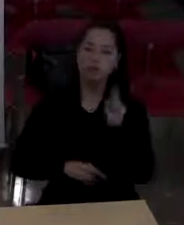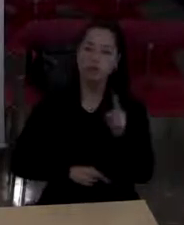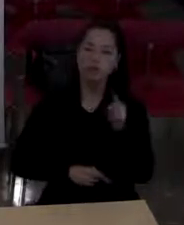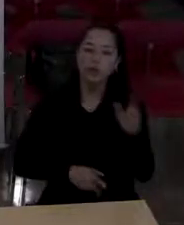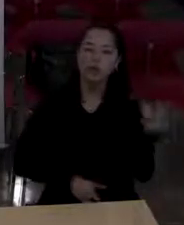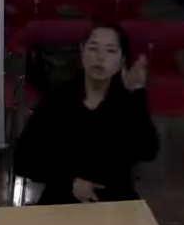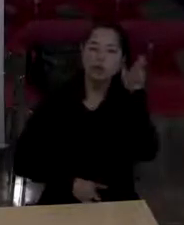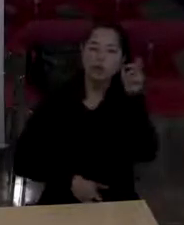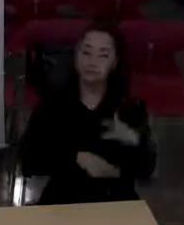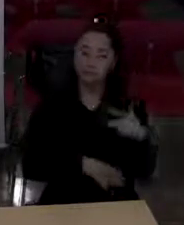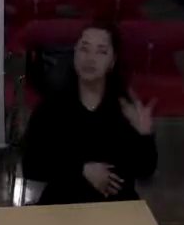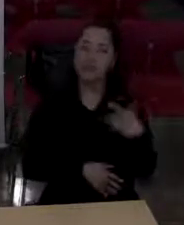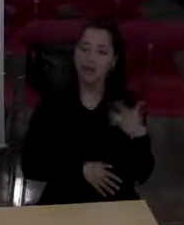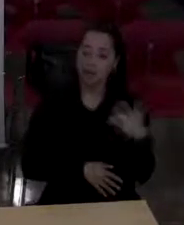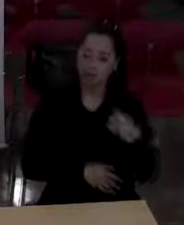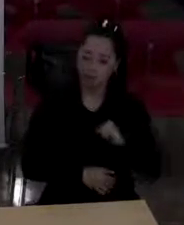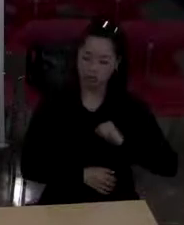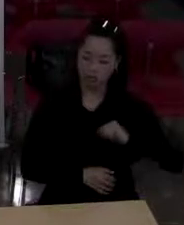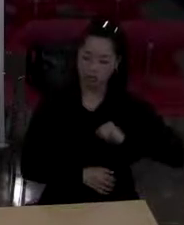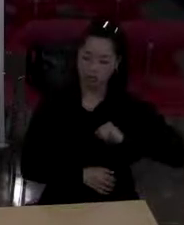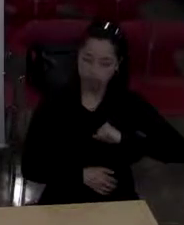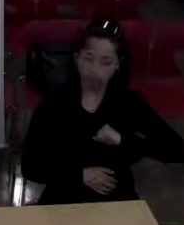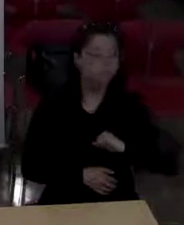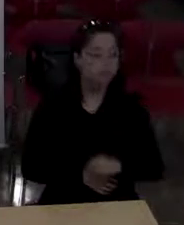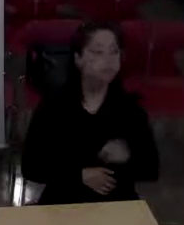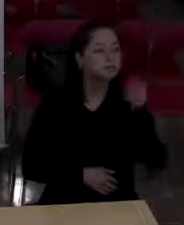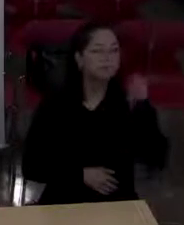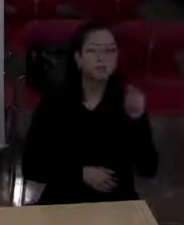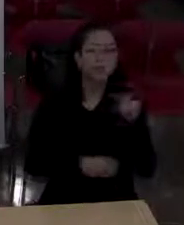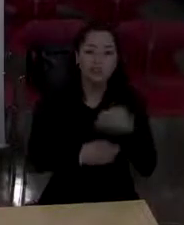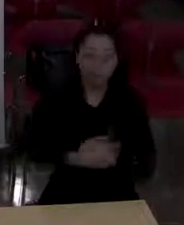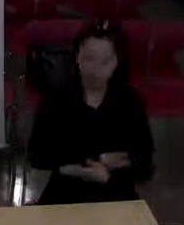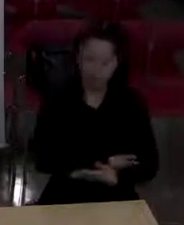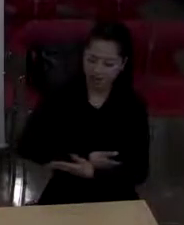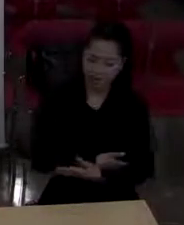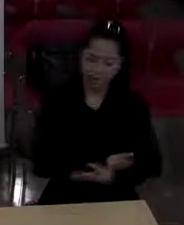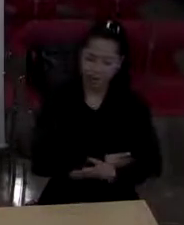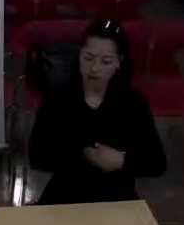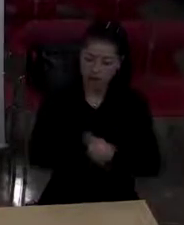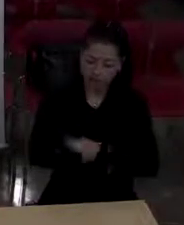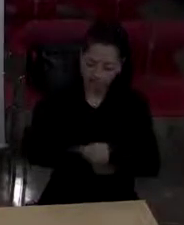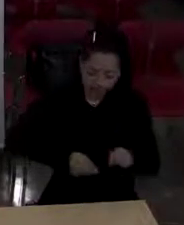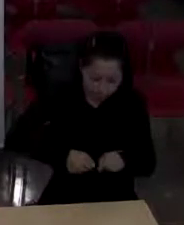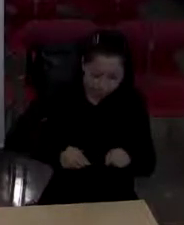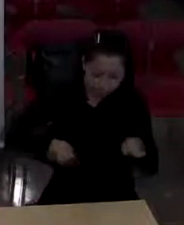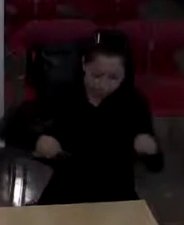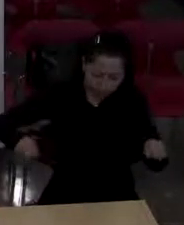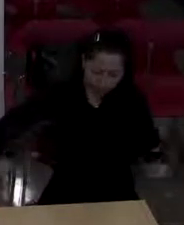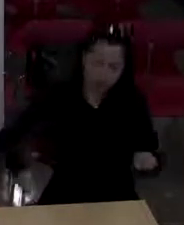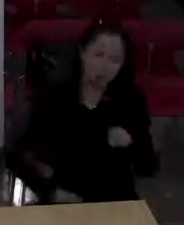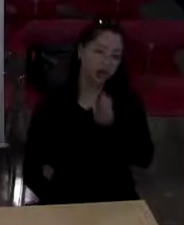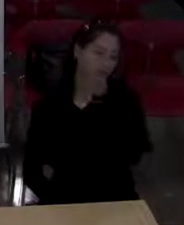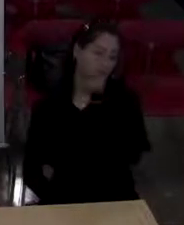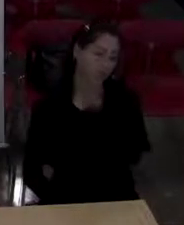calma. Tu hijo mide ahora unos 38 centímetros y puede pesar unos 1000 gramos.